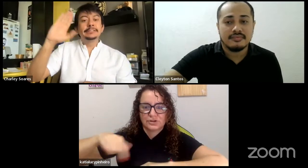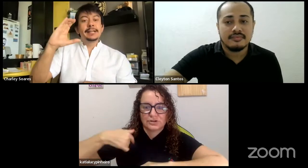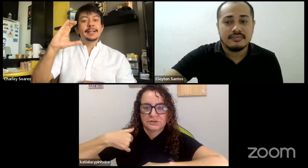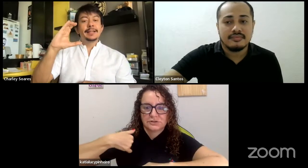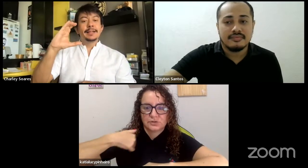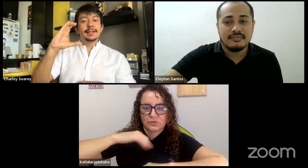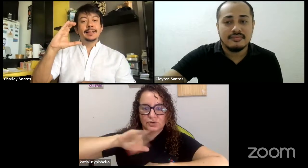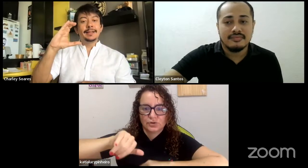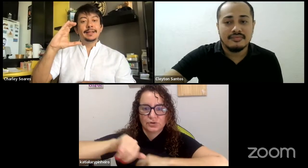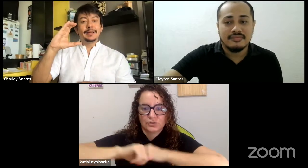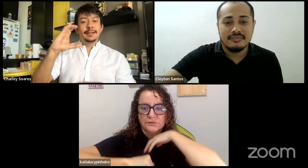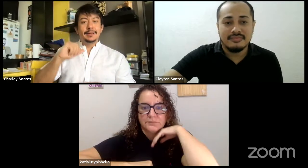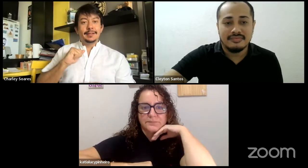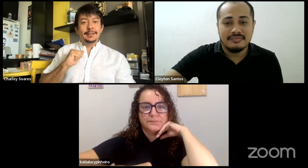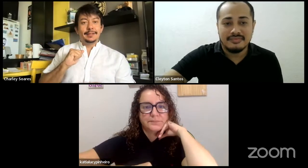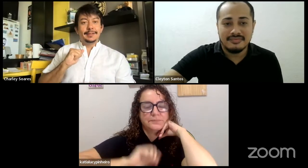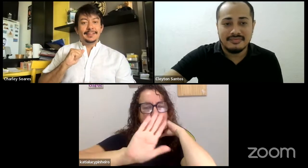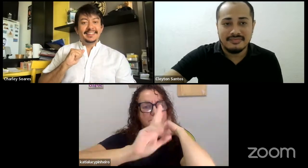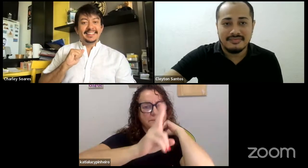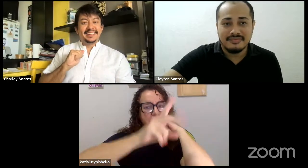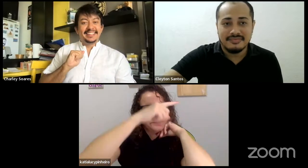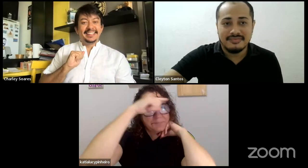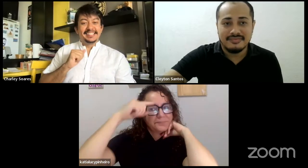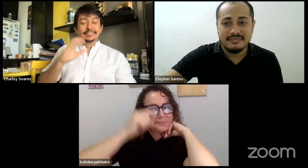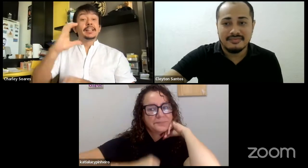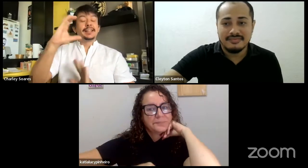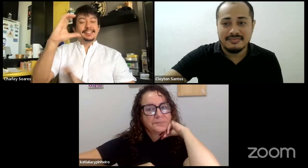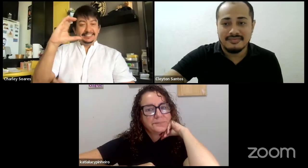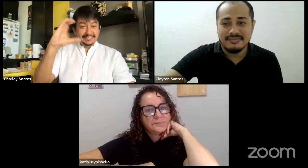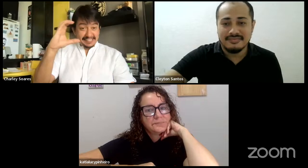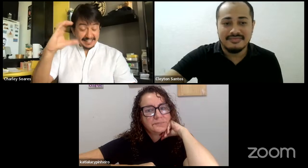importante nós estarmos aqui.